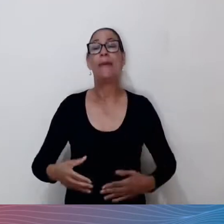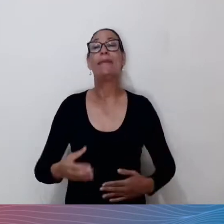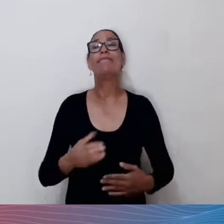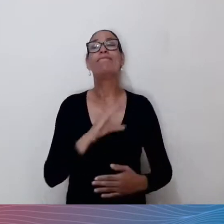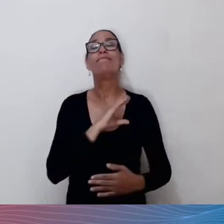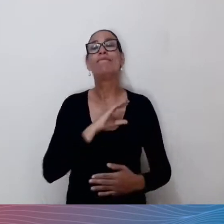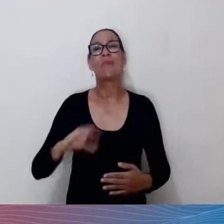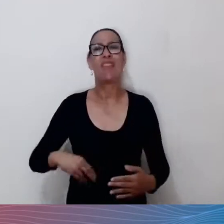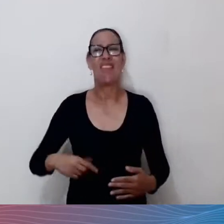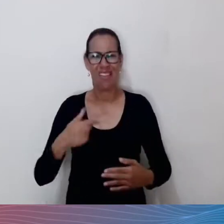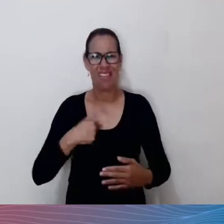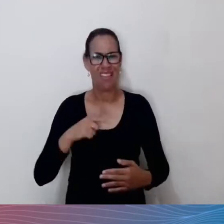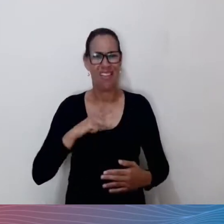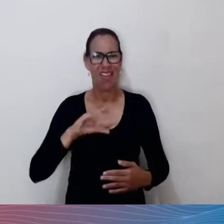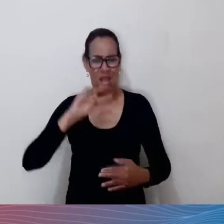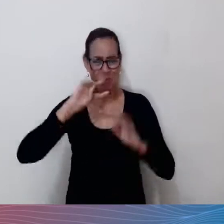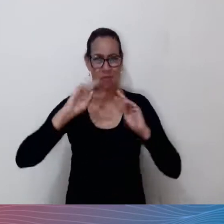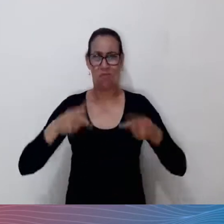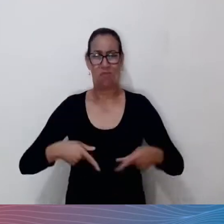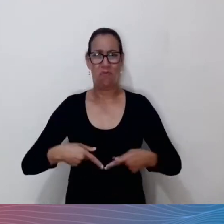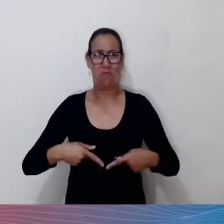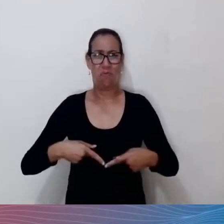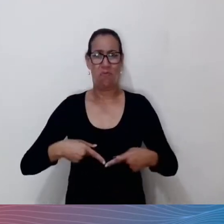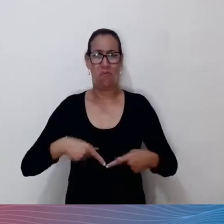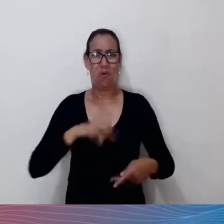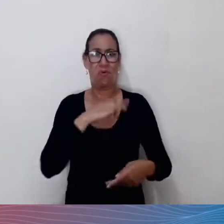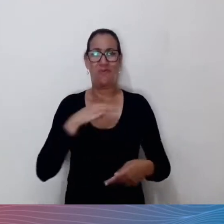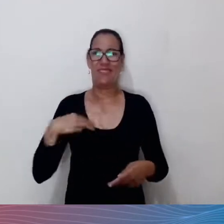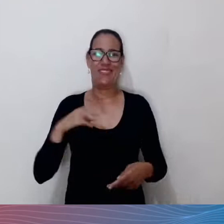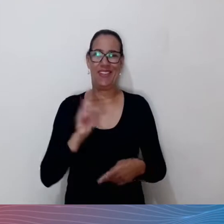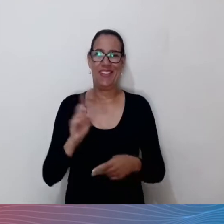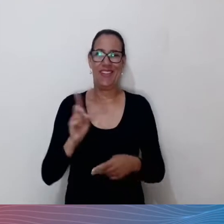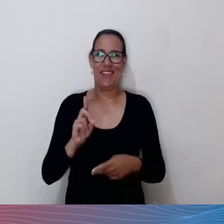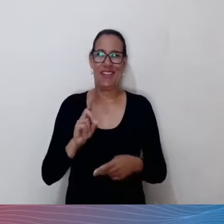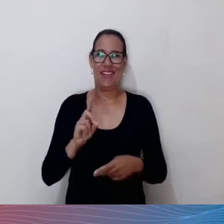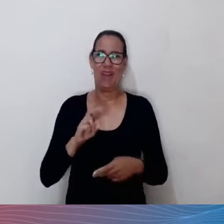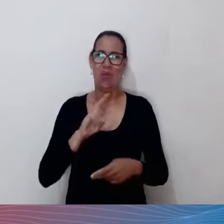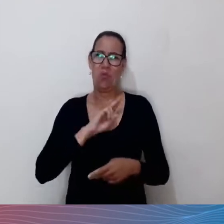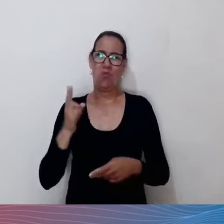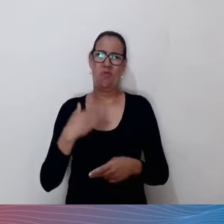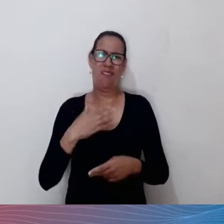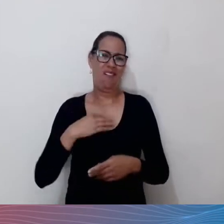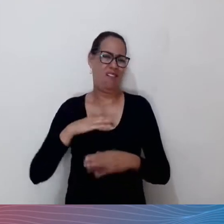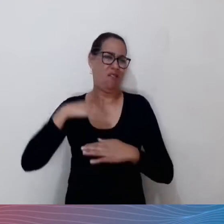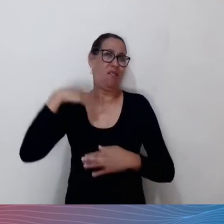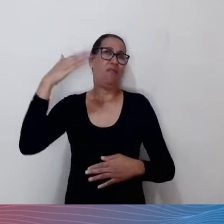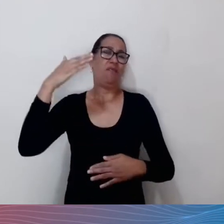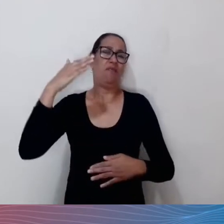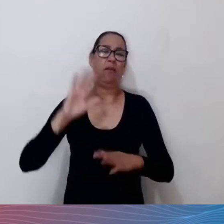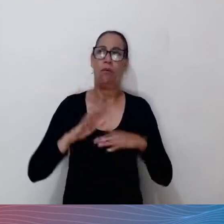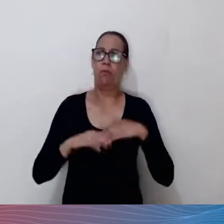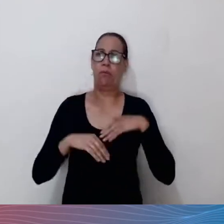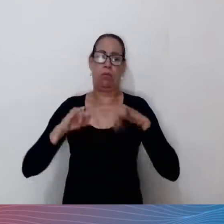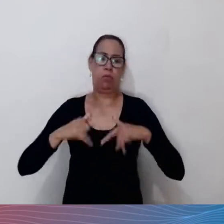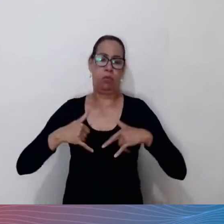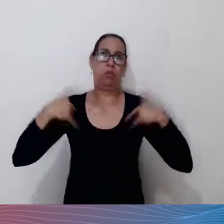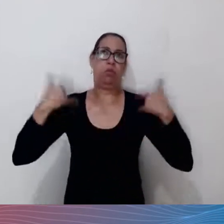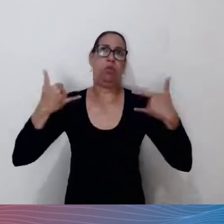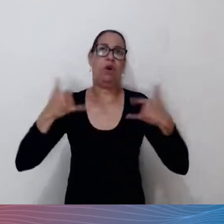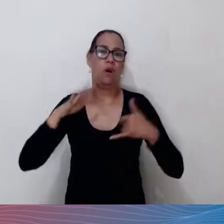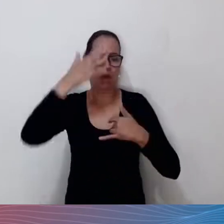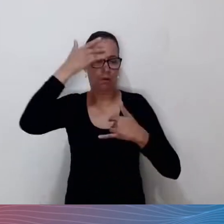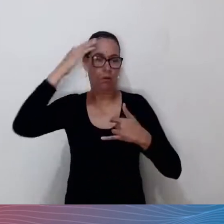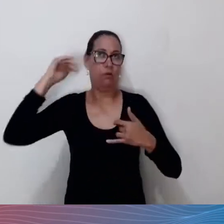nome. Eu não tenho o meu ministério para exaltar a minha fama. Não, o meu ministério, irmãos, é